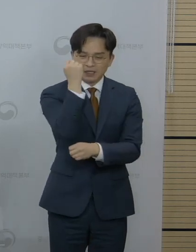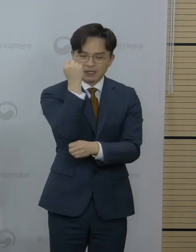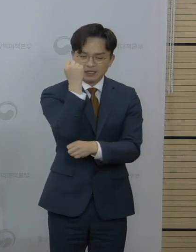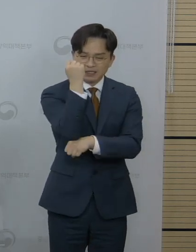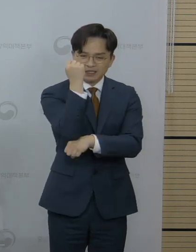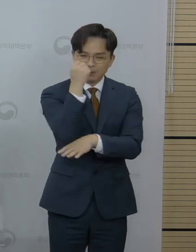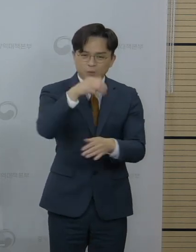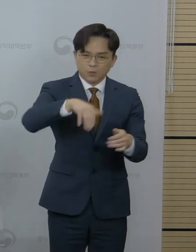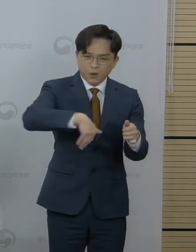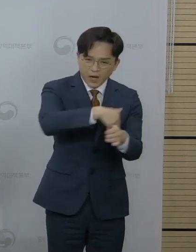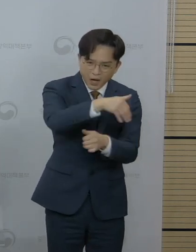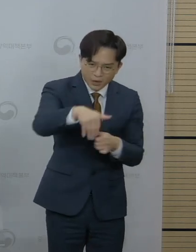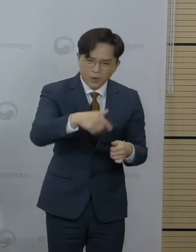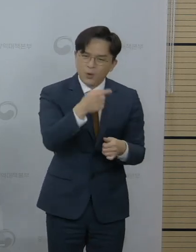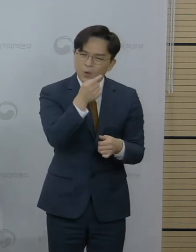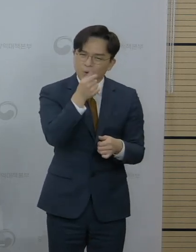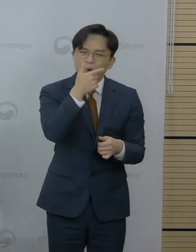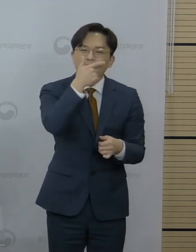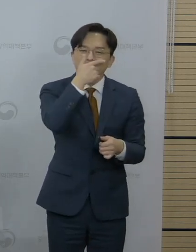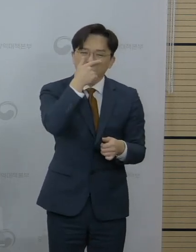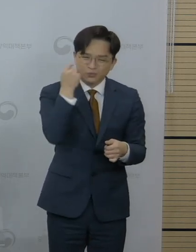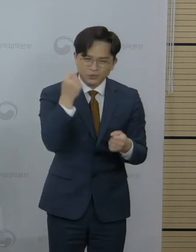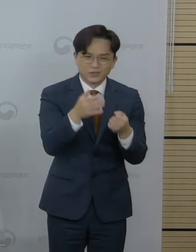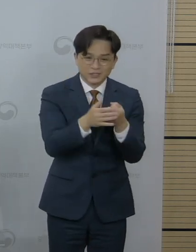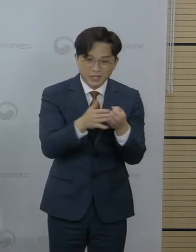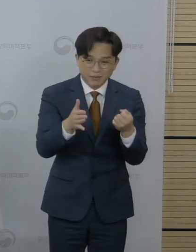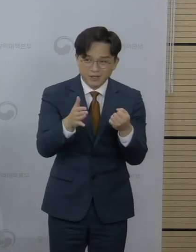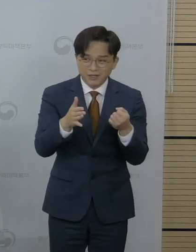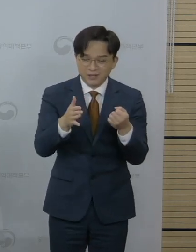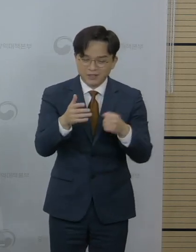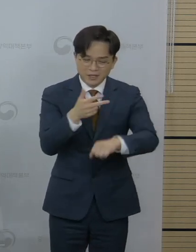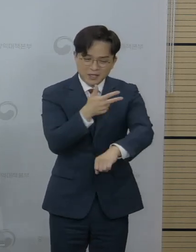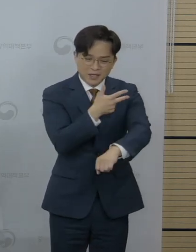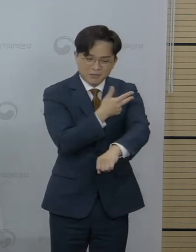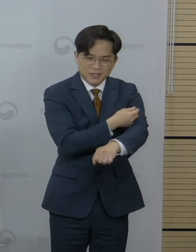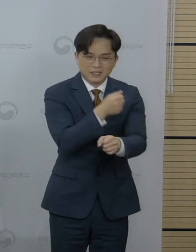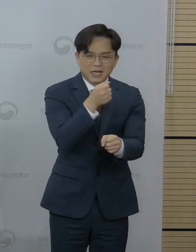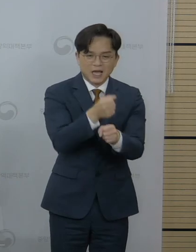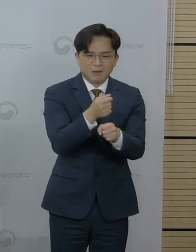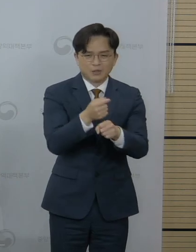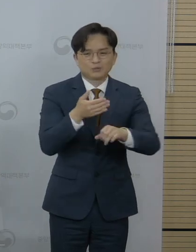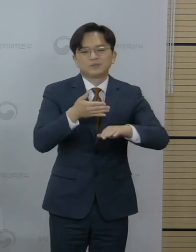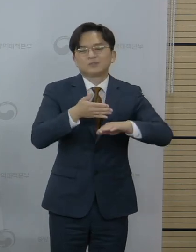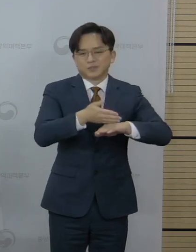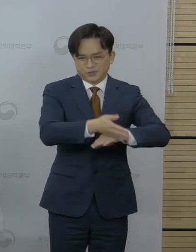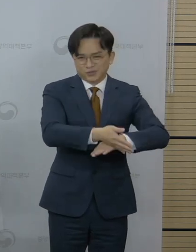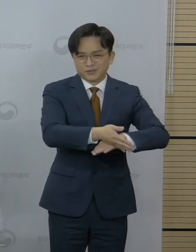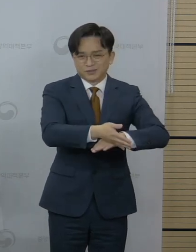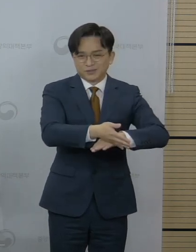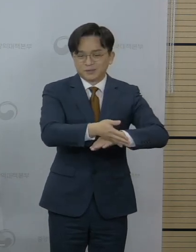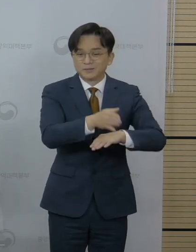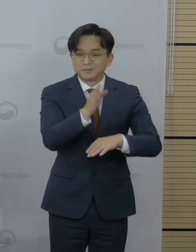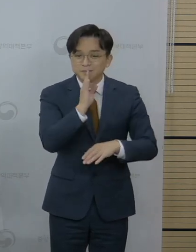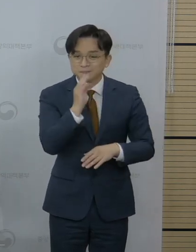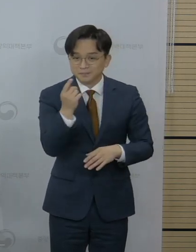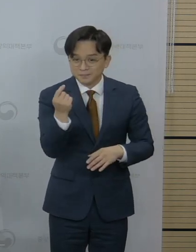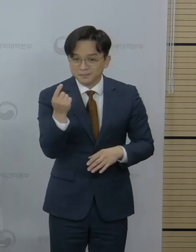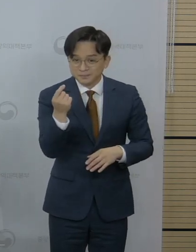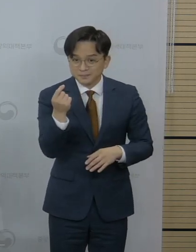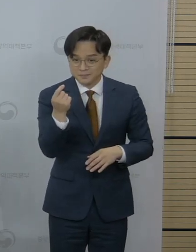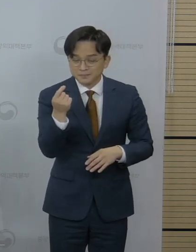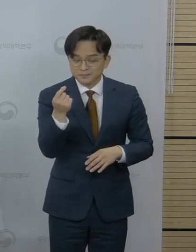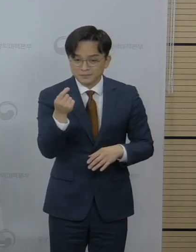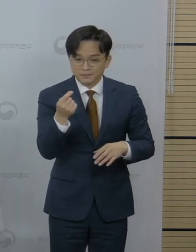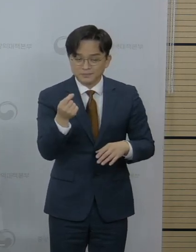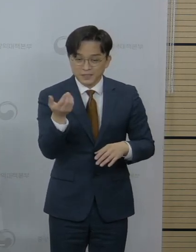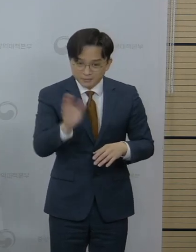점을 어떻게든 한 번은 이번 기회에 끝까지 진행을 하고 그렇게 해서 축적의 시간을